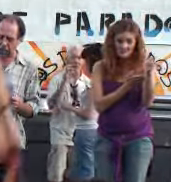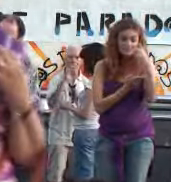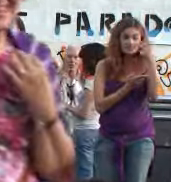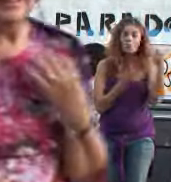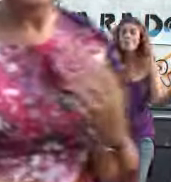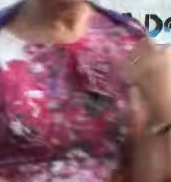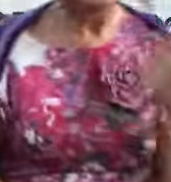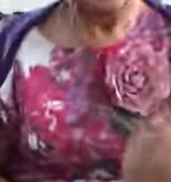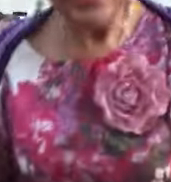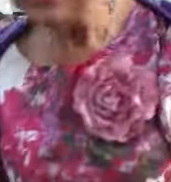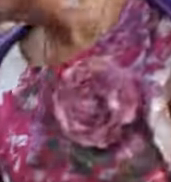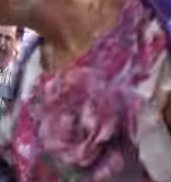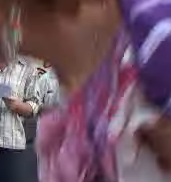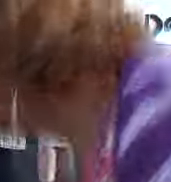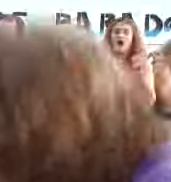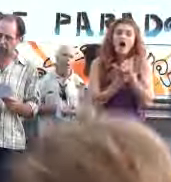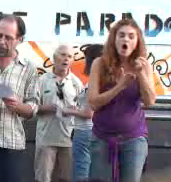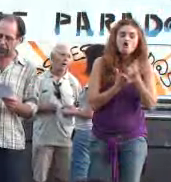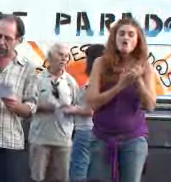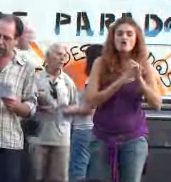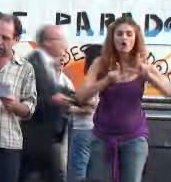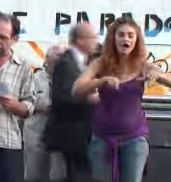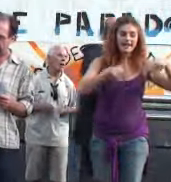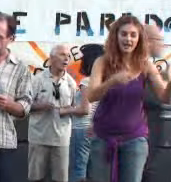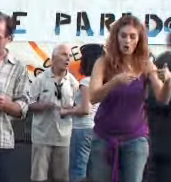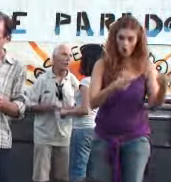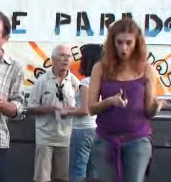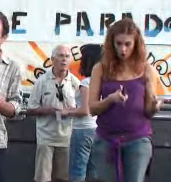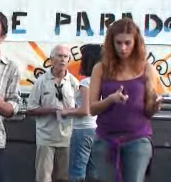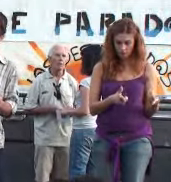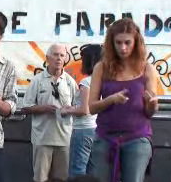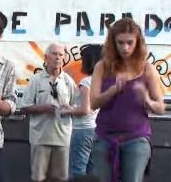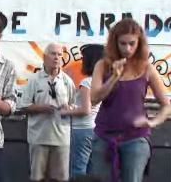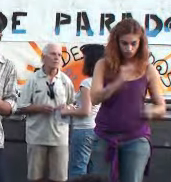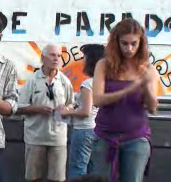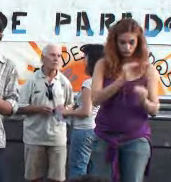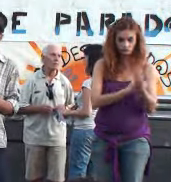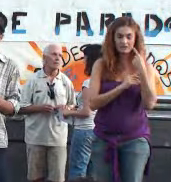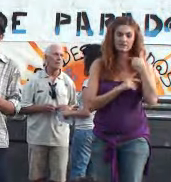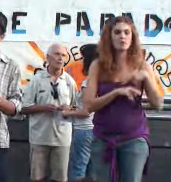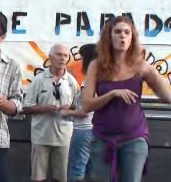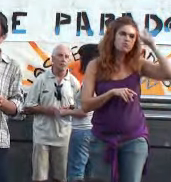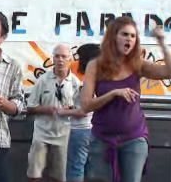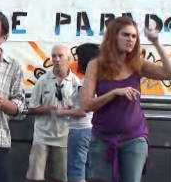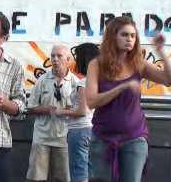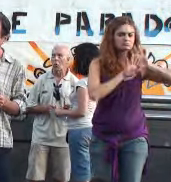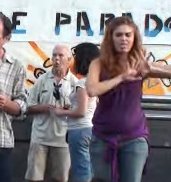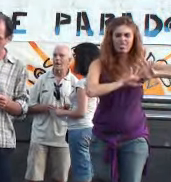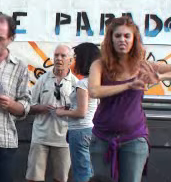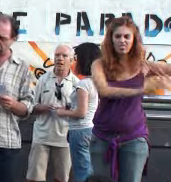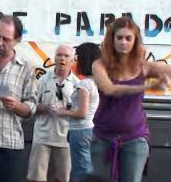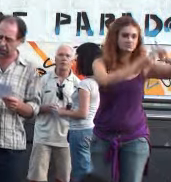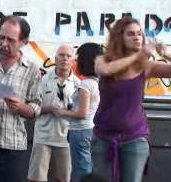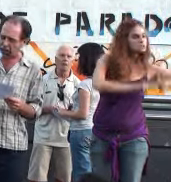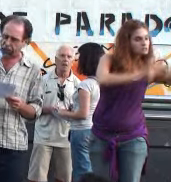agroecológica, para la que se han recibido ofrecimientos de terrenos y se analizará la situación de pueblos abandonados, y otra